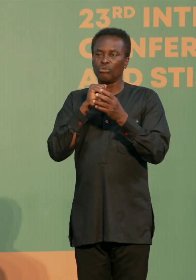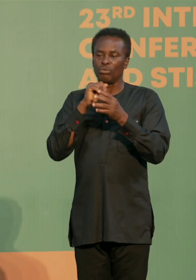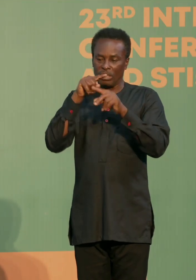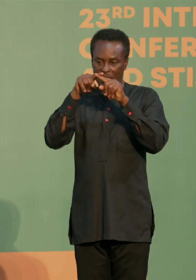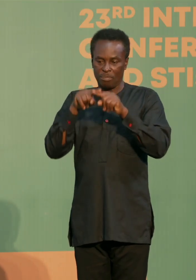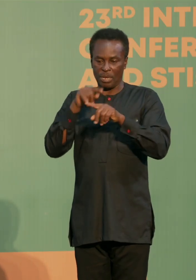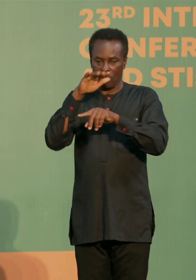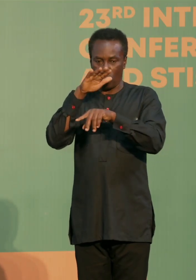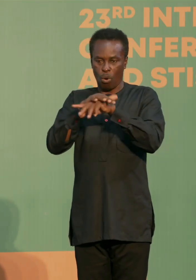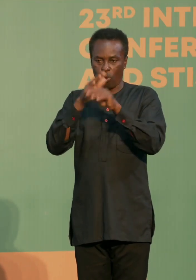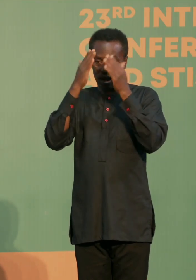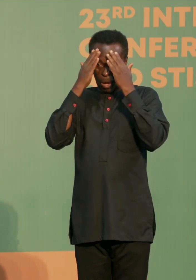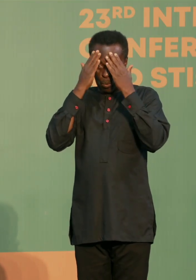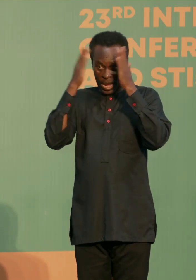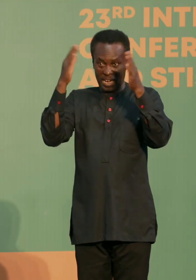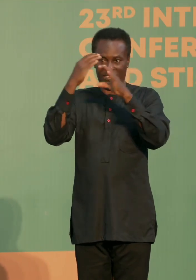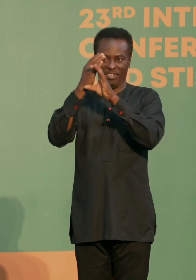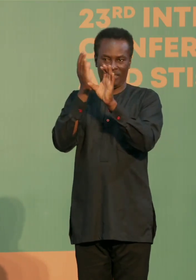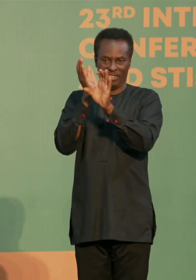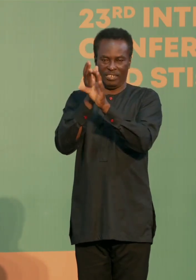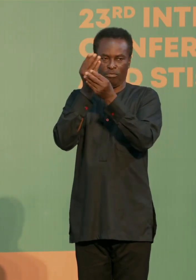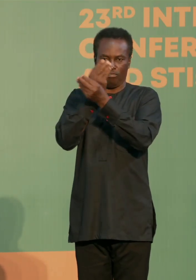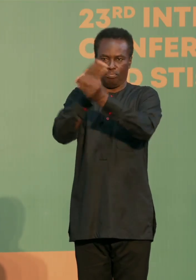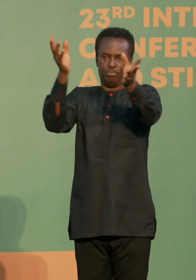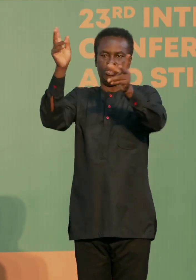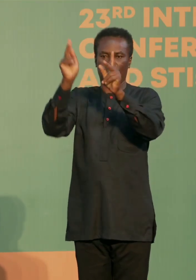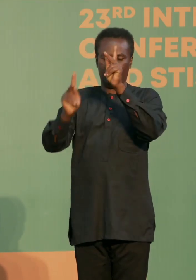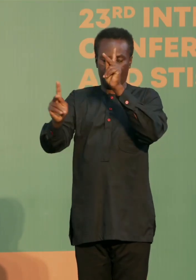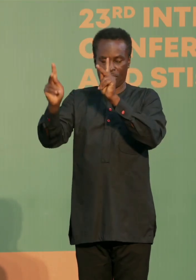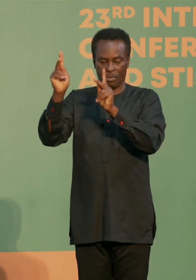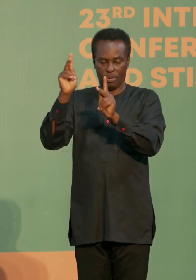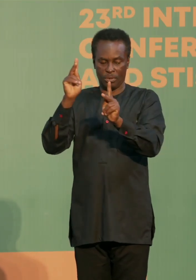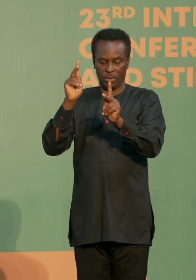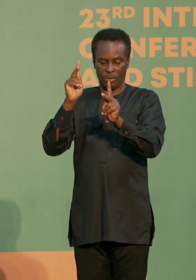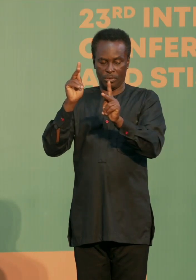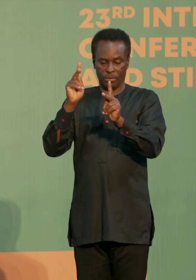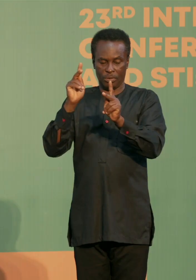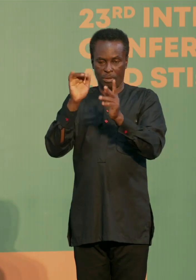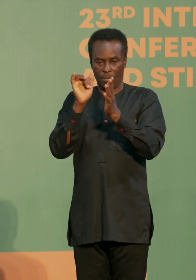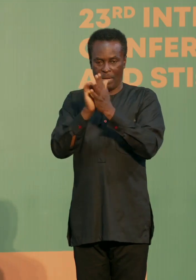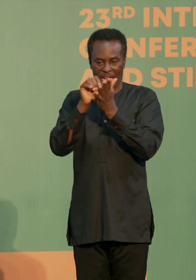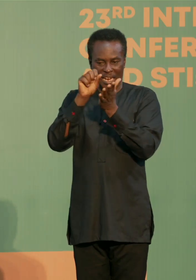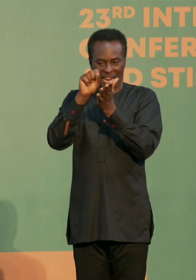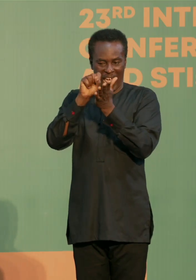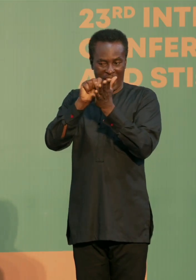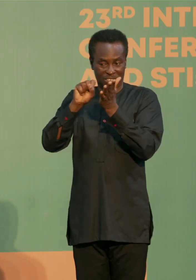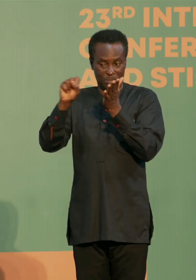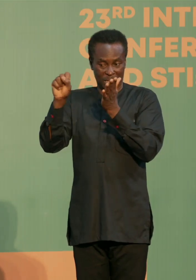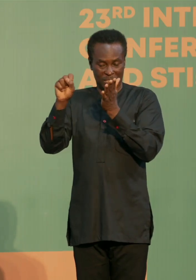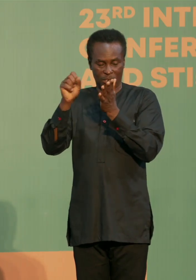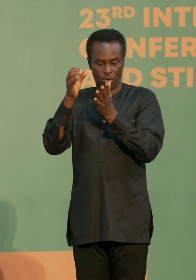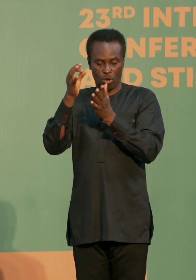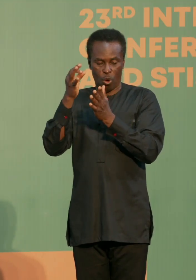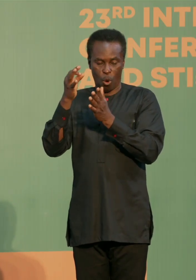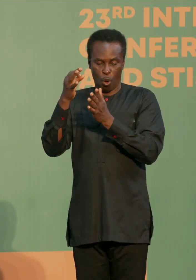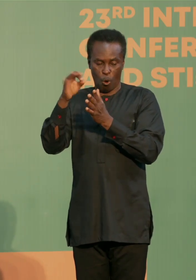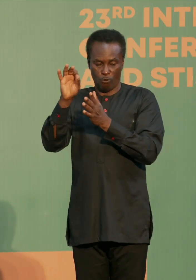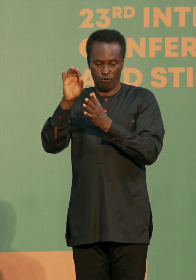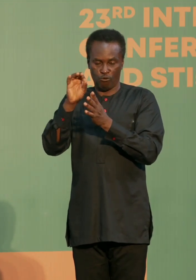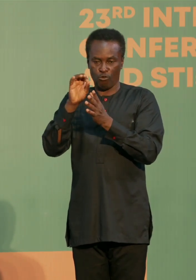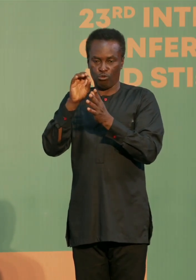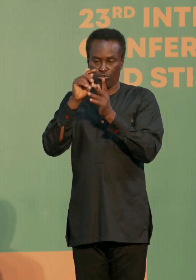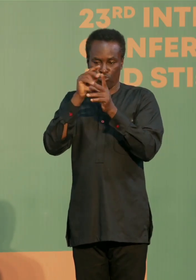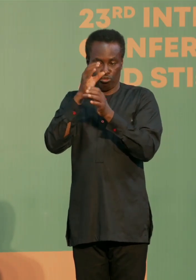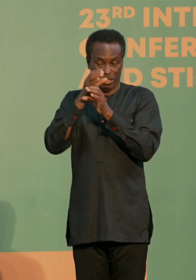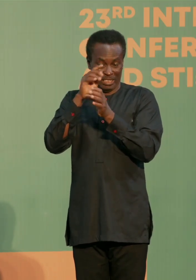dépistage. Dans le dépistage, nous voyons l'aspect dépistage diagnostique ou soit